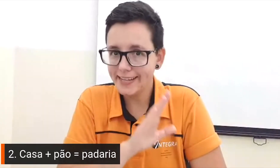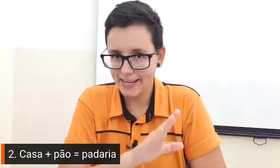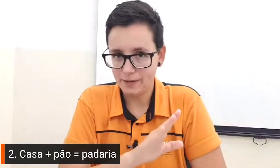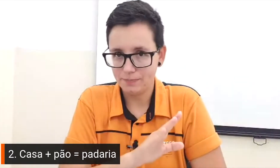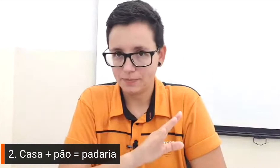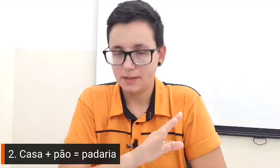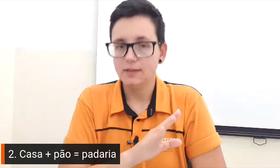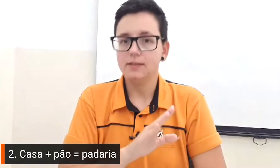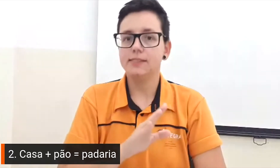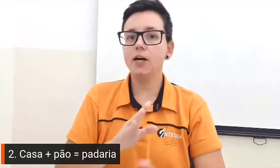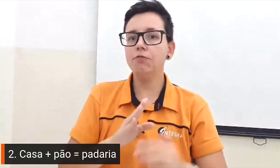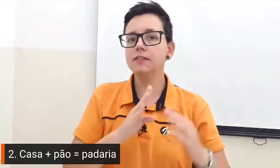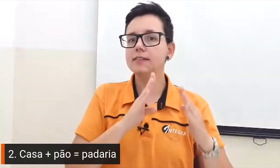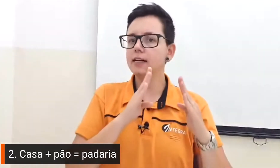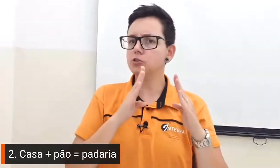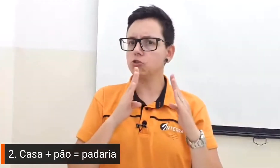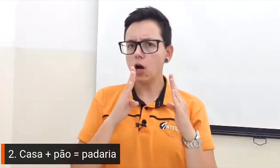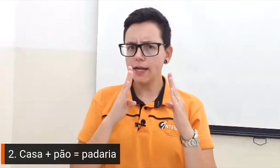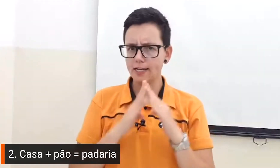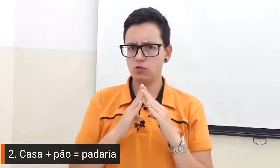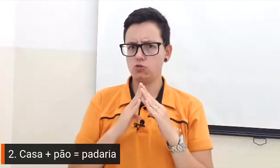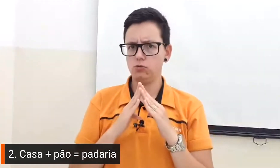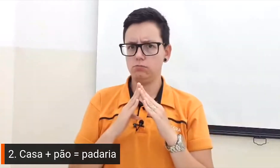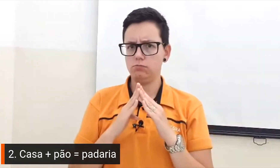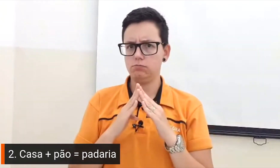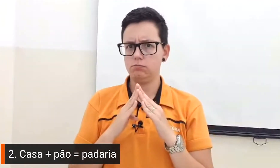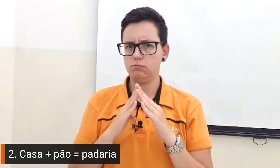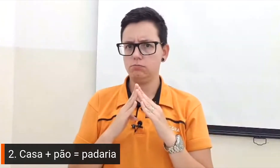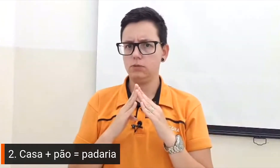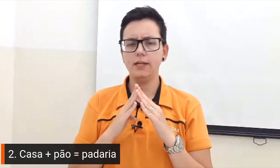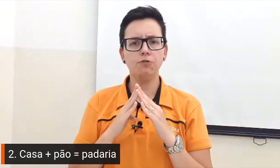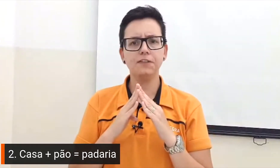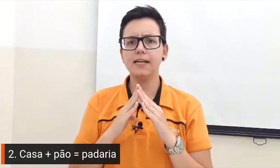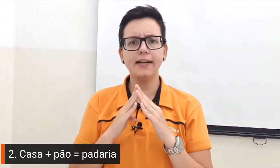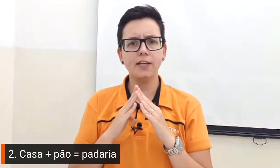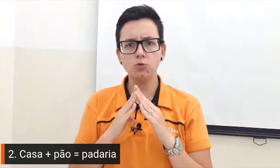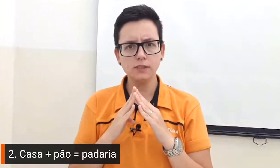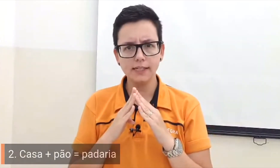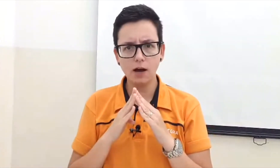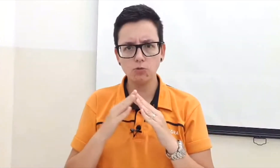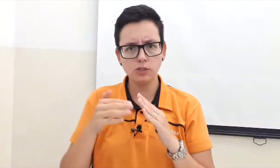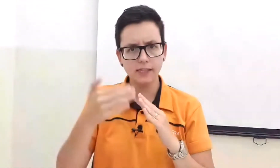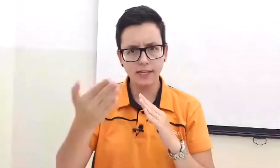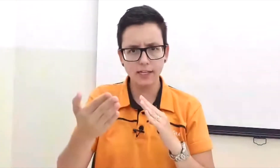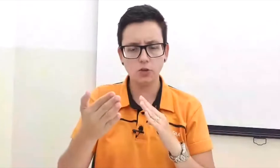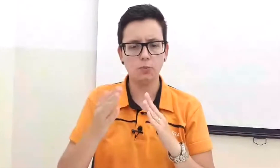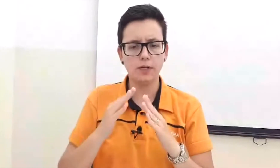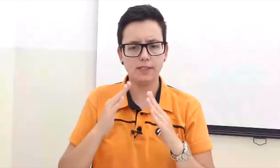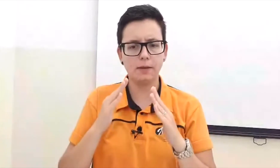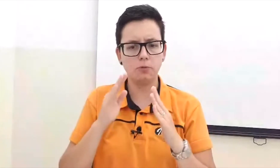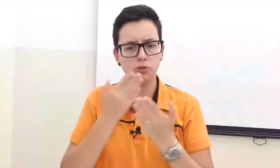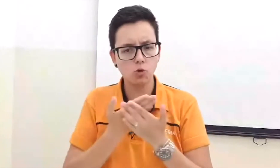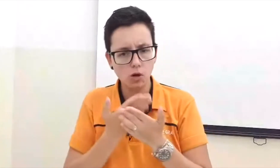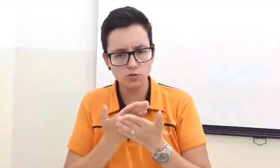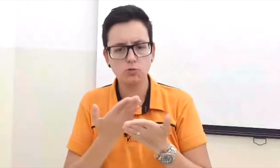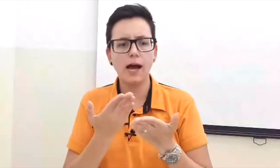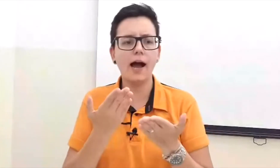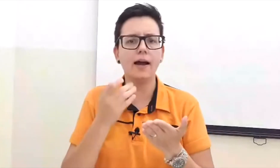que se eu fizer só isso e não fizer nenhum sinal seguido, por exemplo, estudar